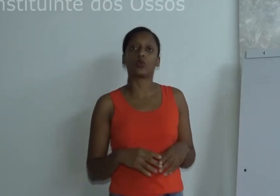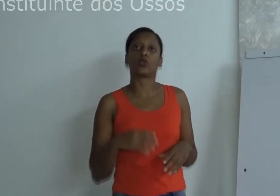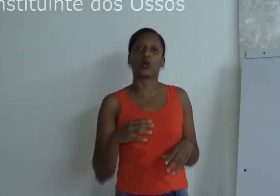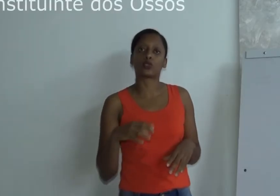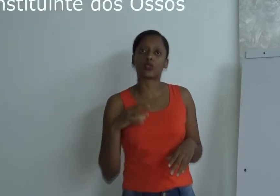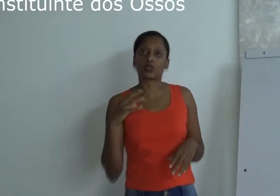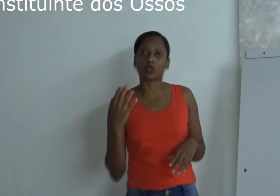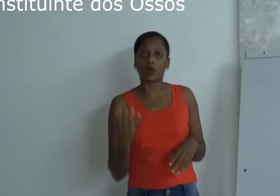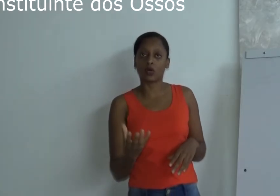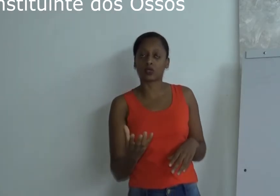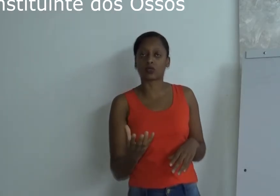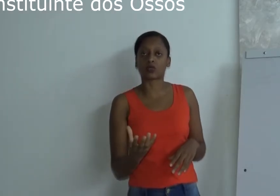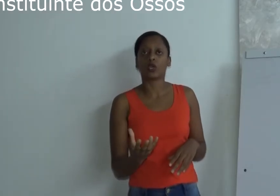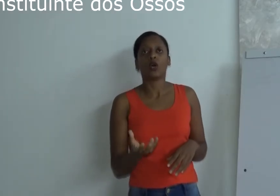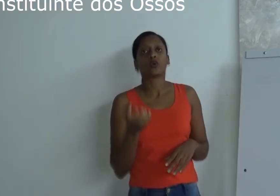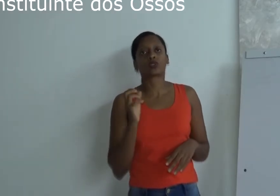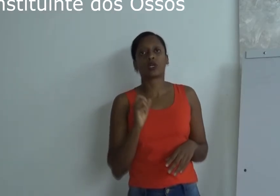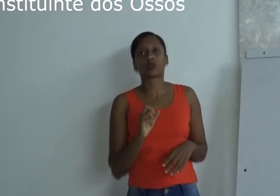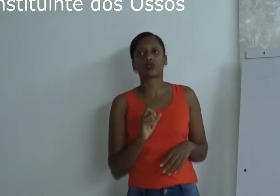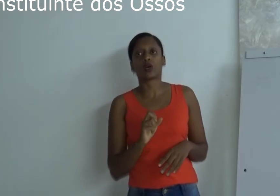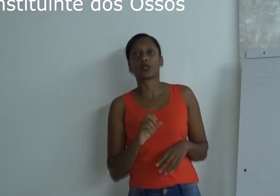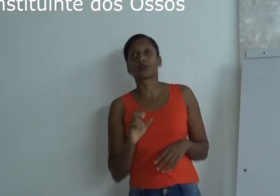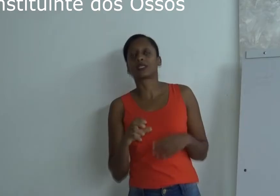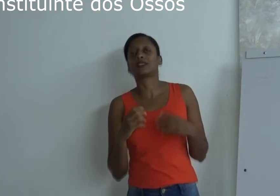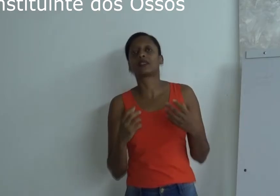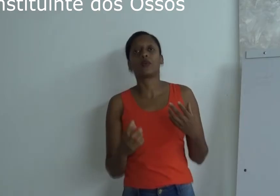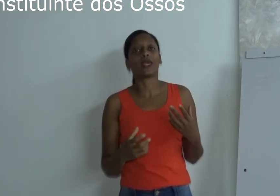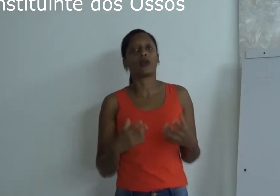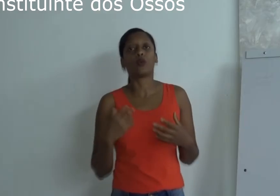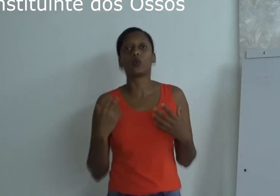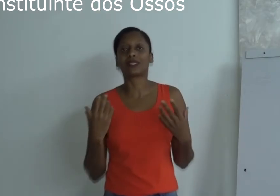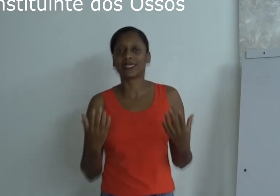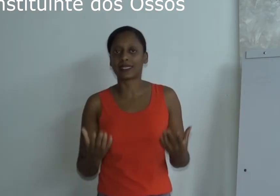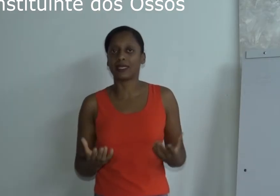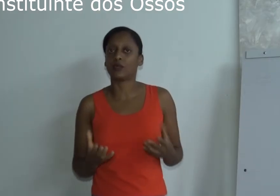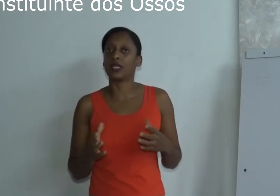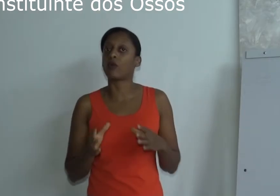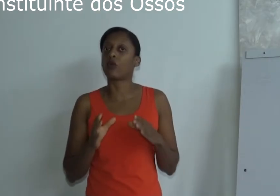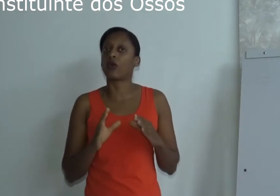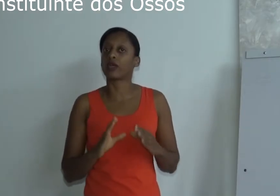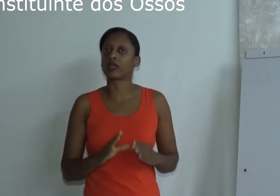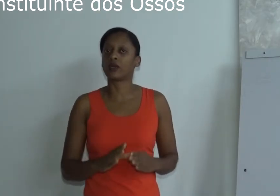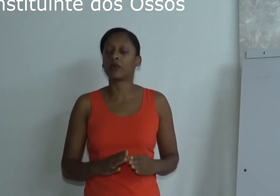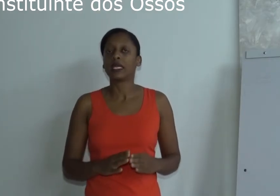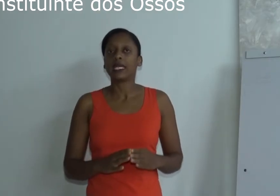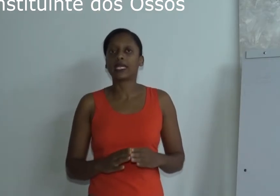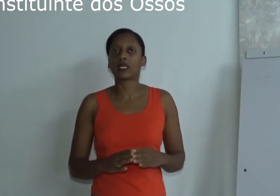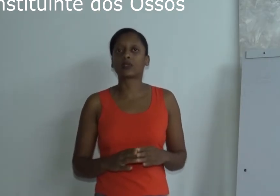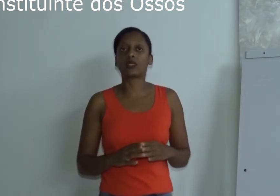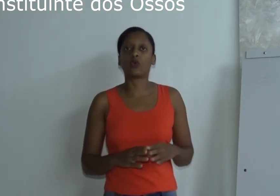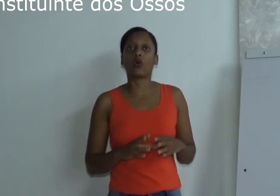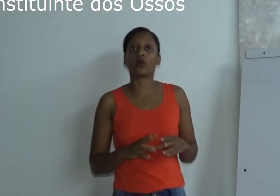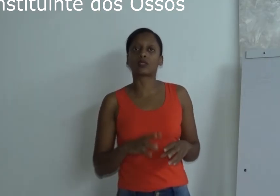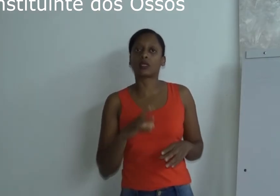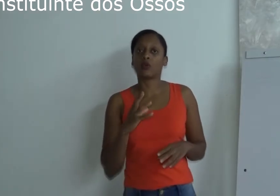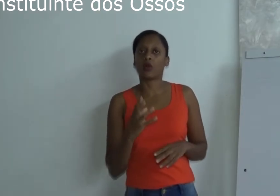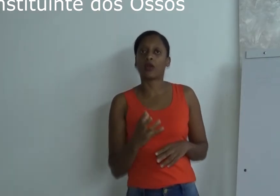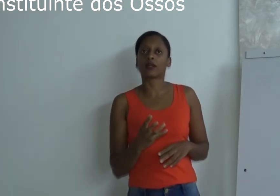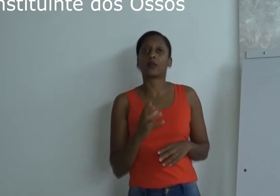os nossos ossos. Os nossos ossos, ele não é um tecido, ele é um órgão. Então, se o osso é um órgão, ele